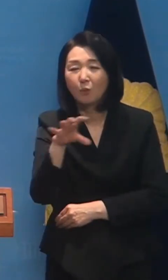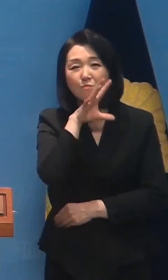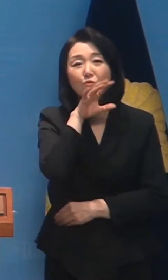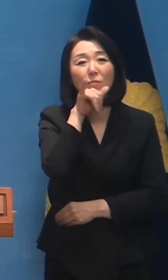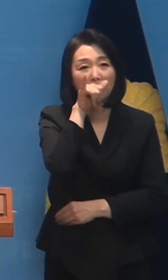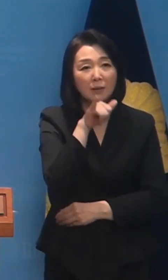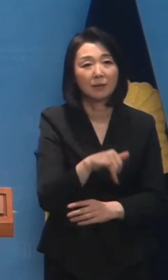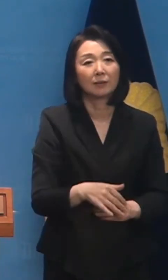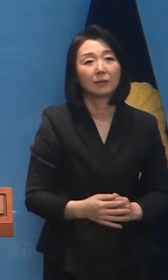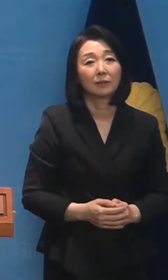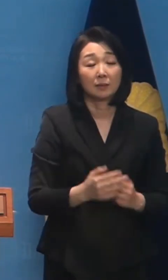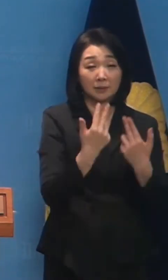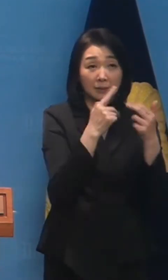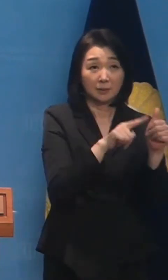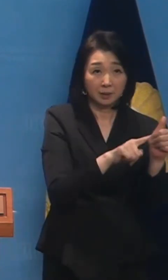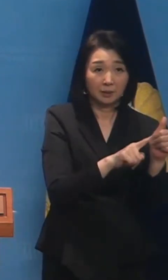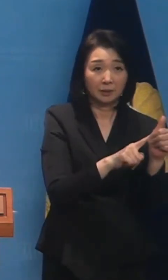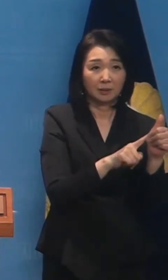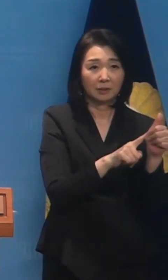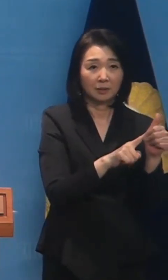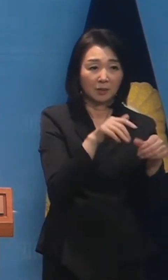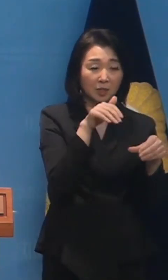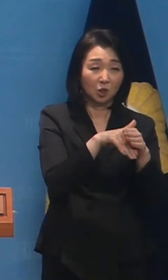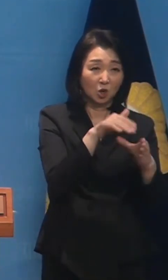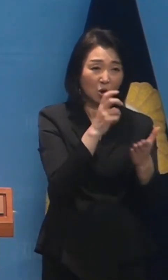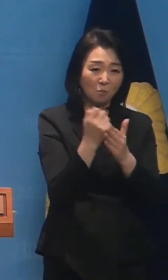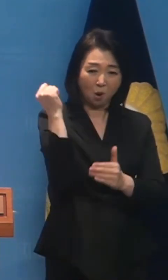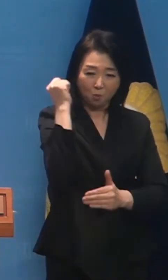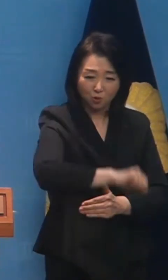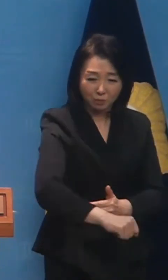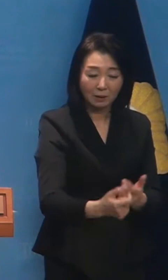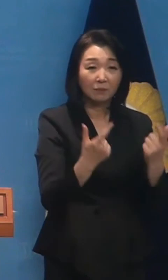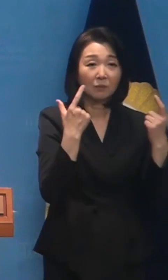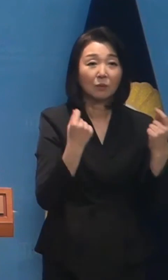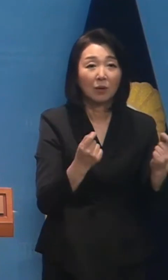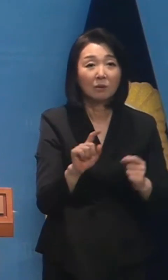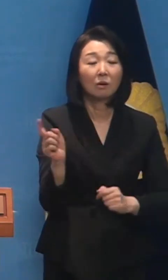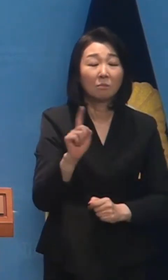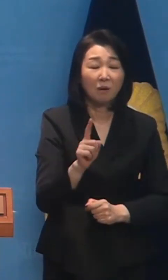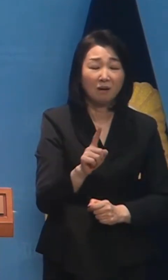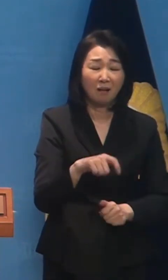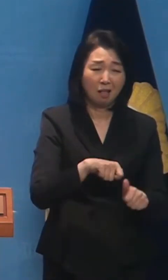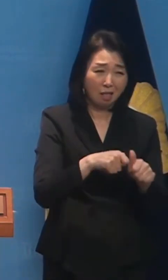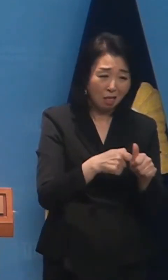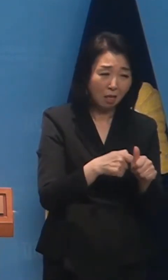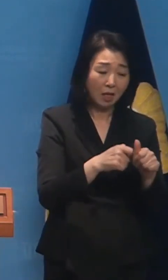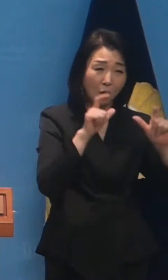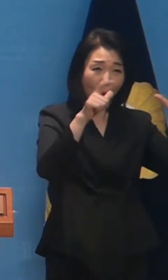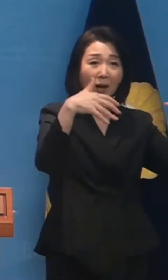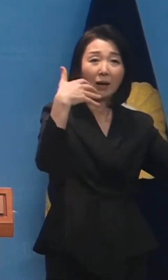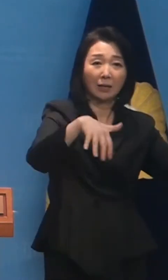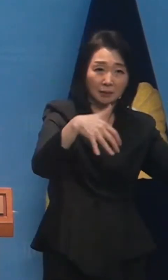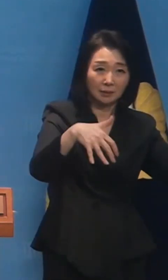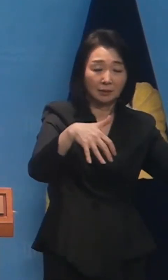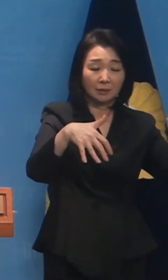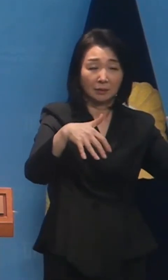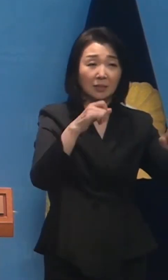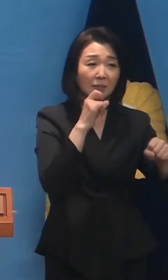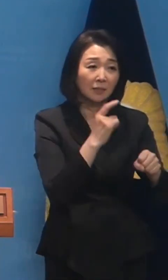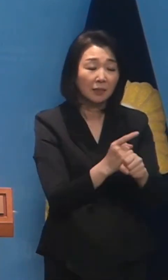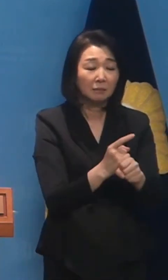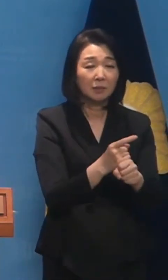사항입니다. 이재명 후보는 선거법 위반 사건과 관련해 형량만 확정되지 않았을 뿐